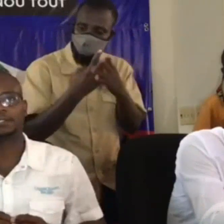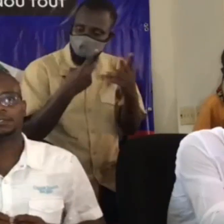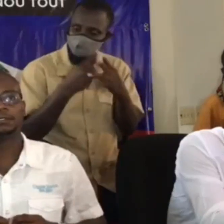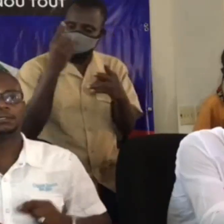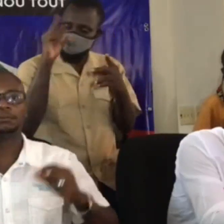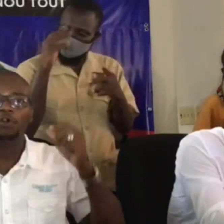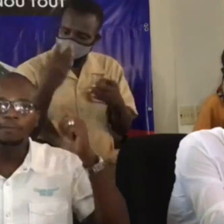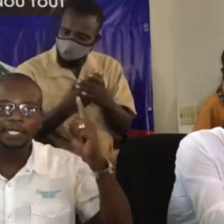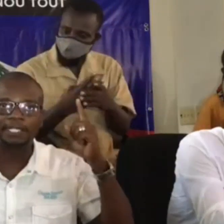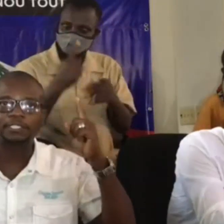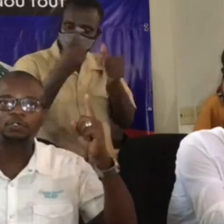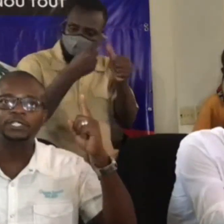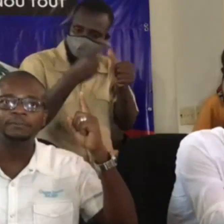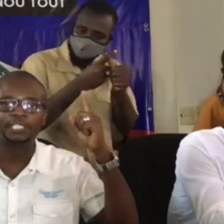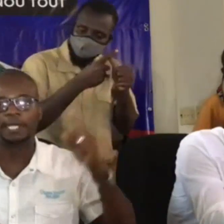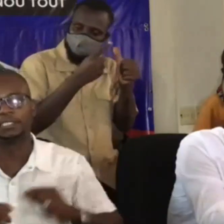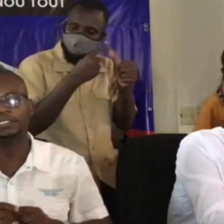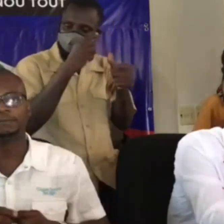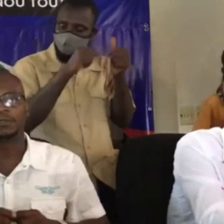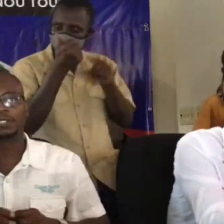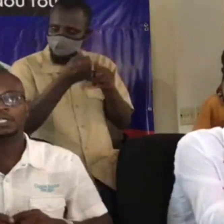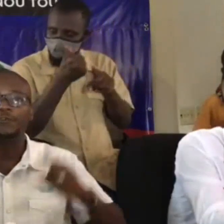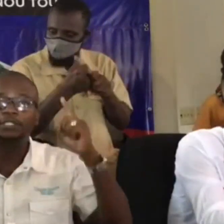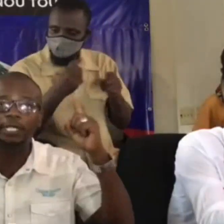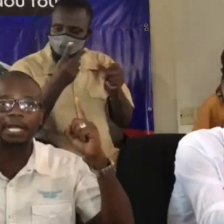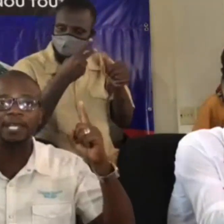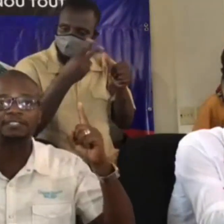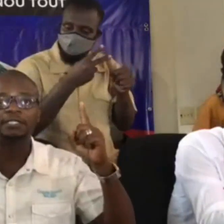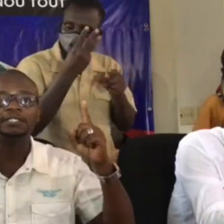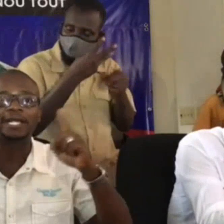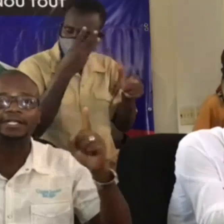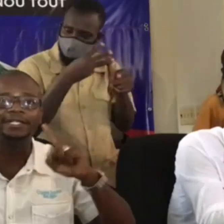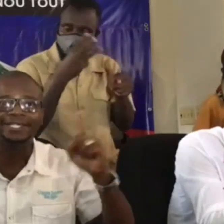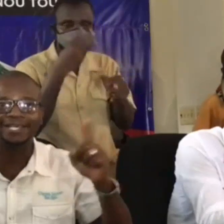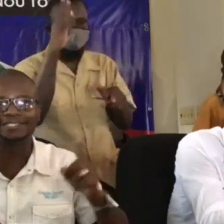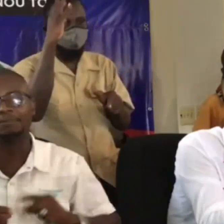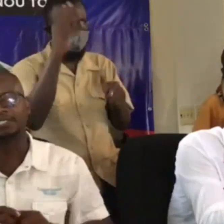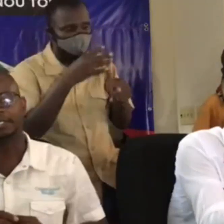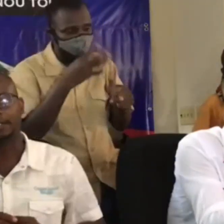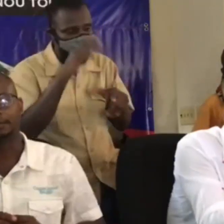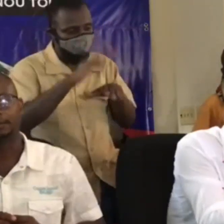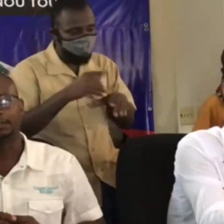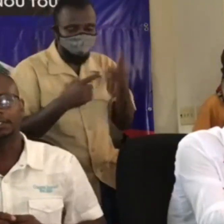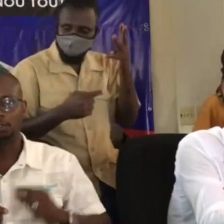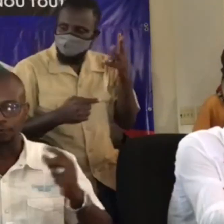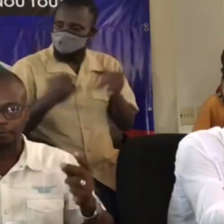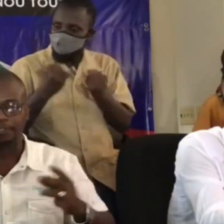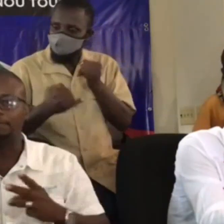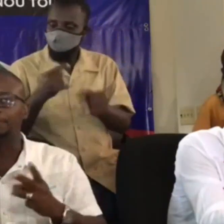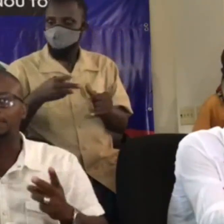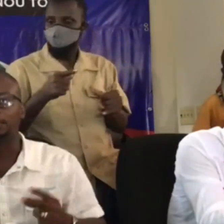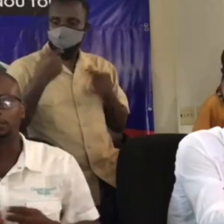cabesses. Premier, c'est jour, Michel Martelly, il a fait deux cabesses, ne s'appelait légaliser, mais illégal. Et